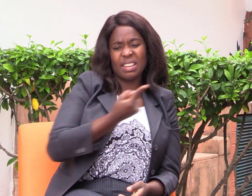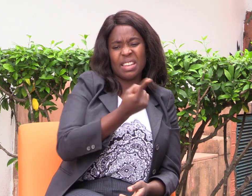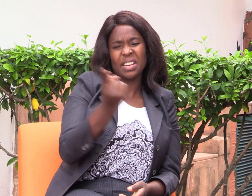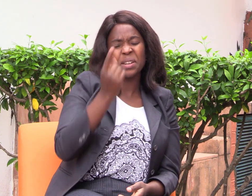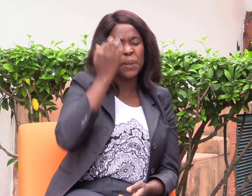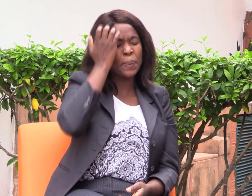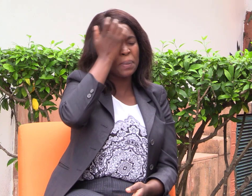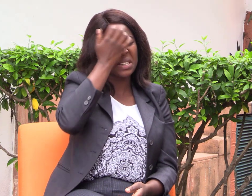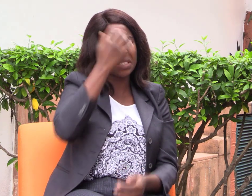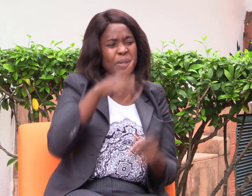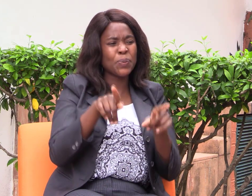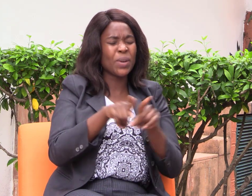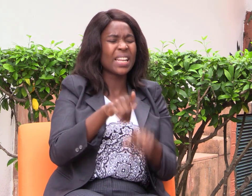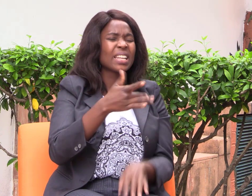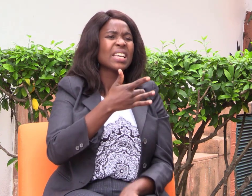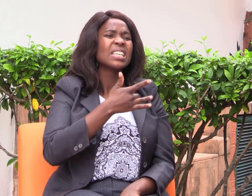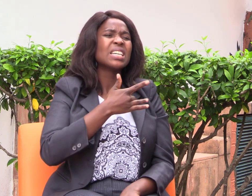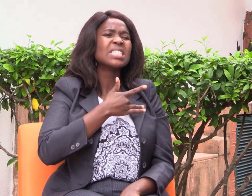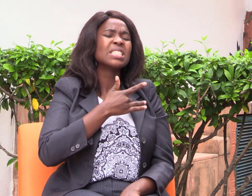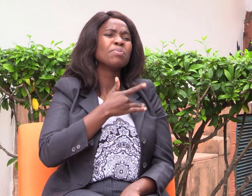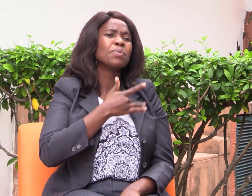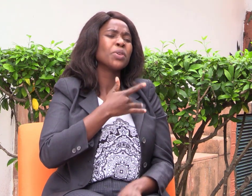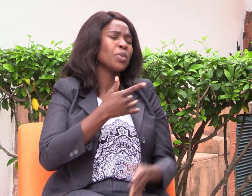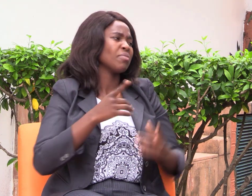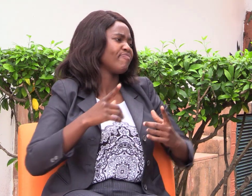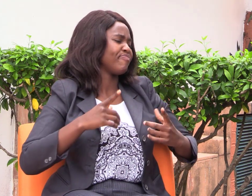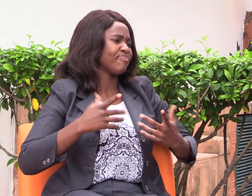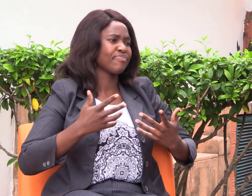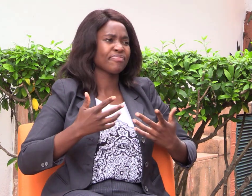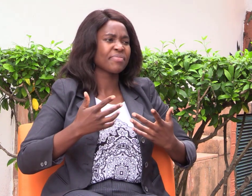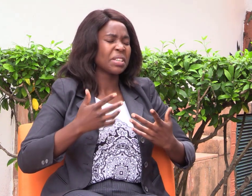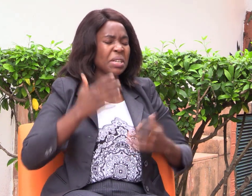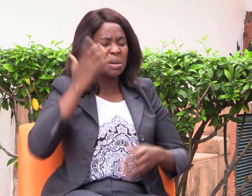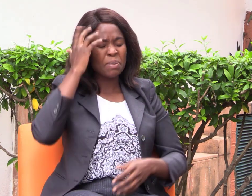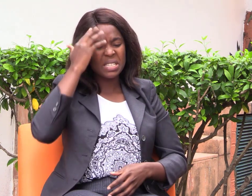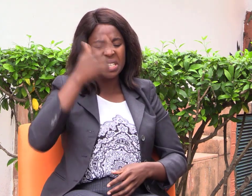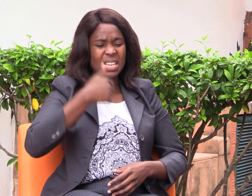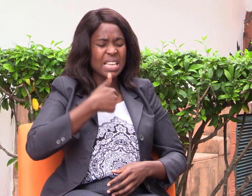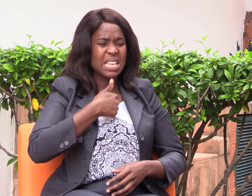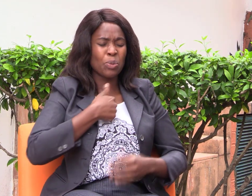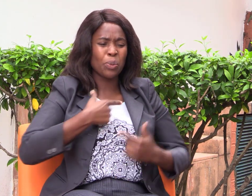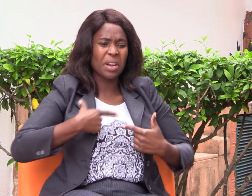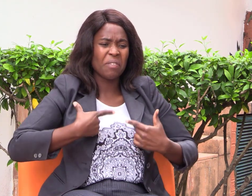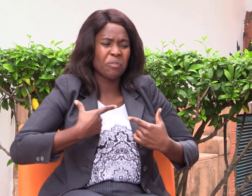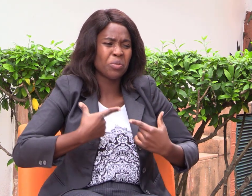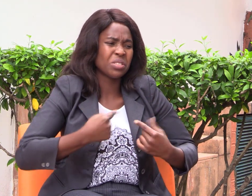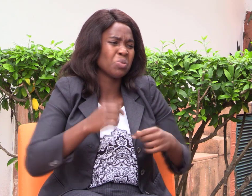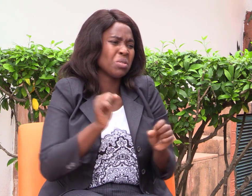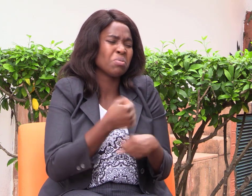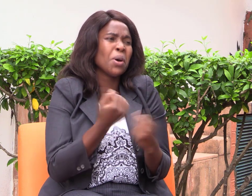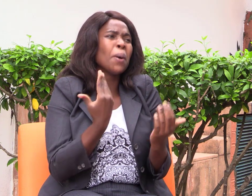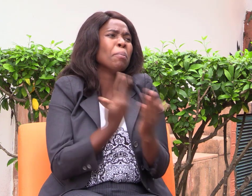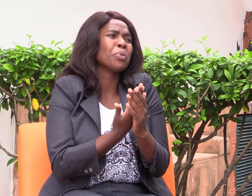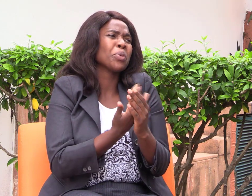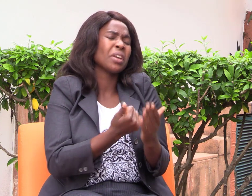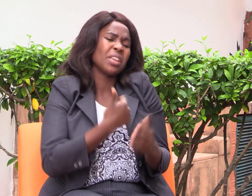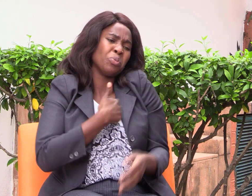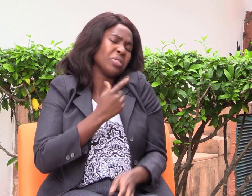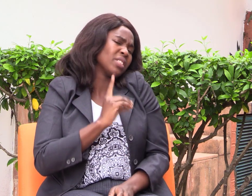ensino superior. Porque a mulher sempre pensa o seguinte, eu não sei